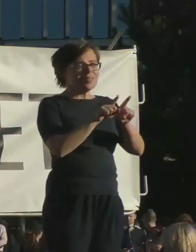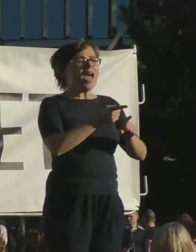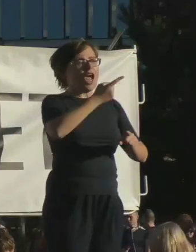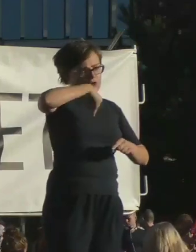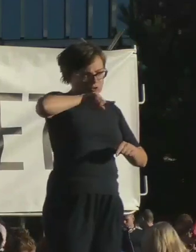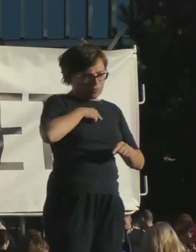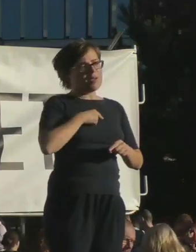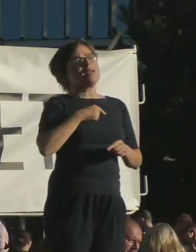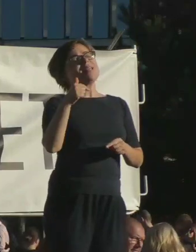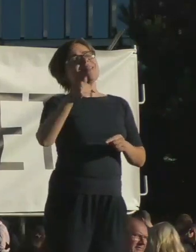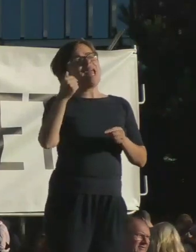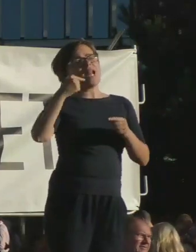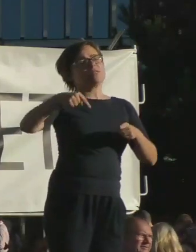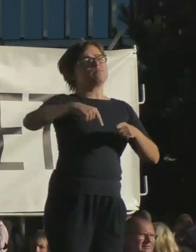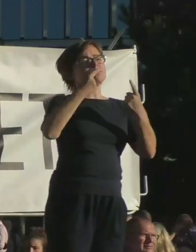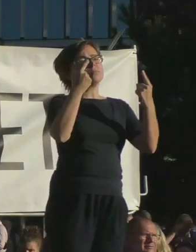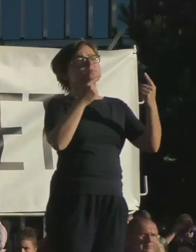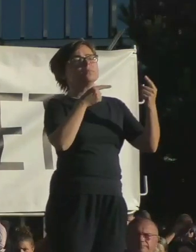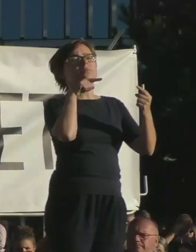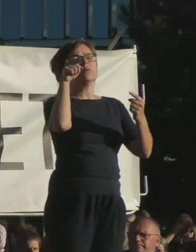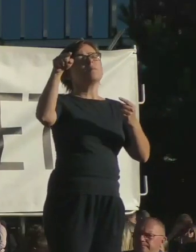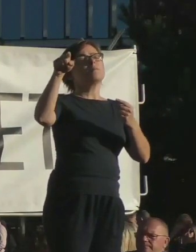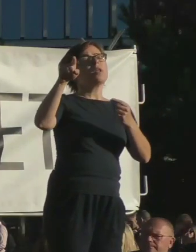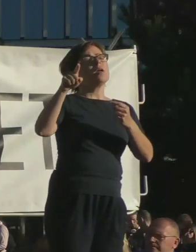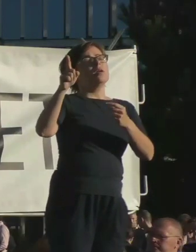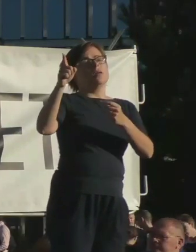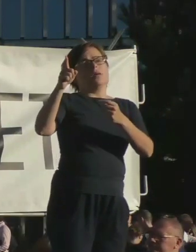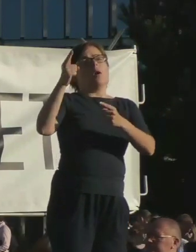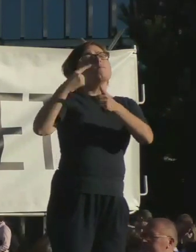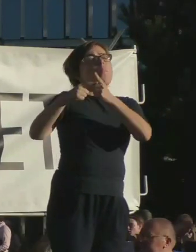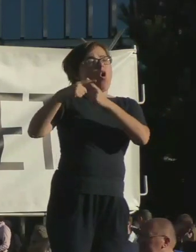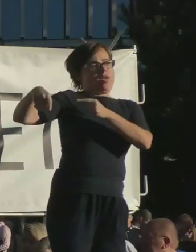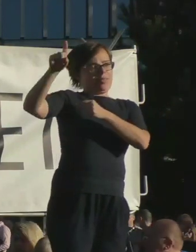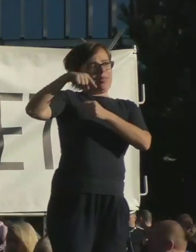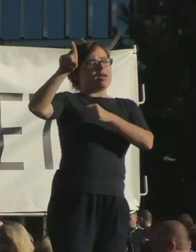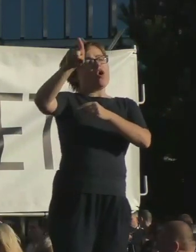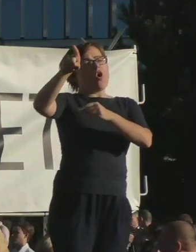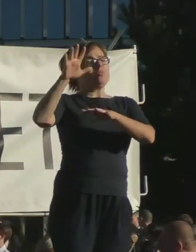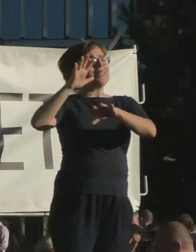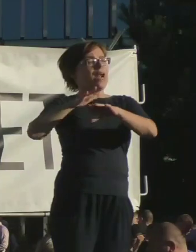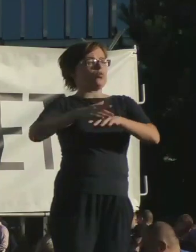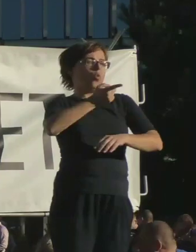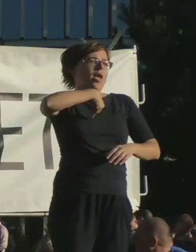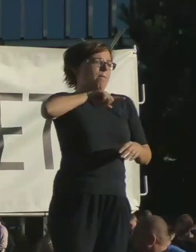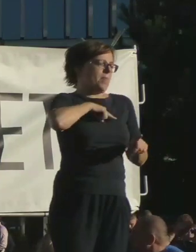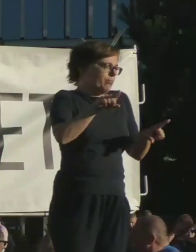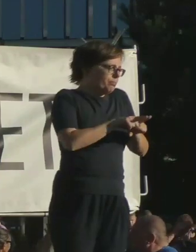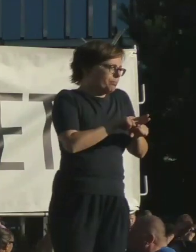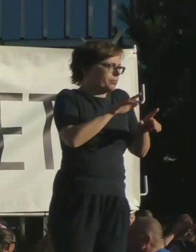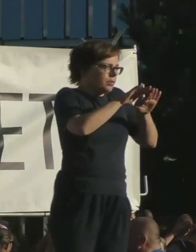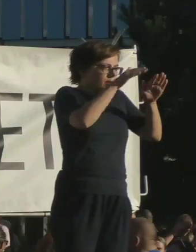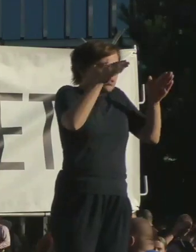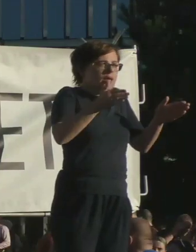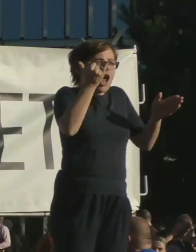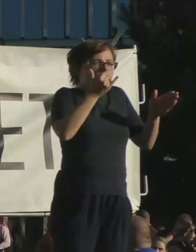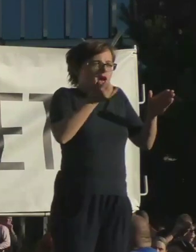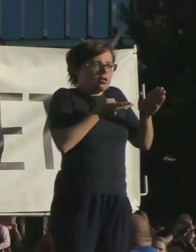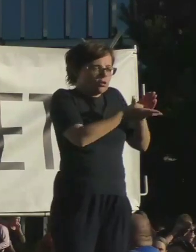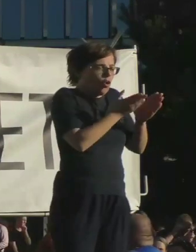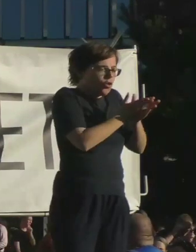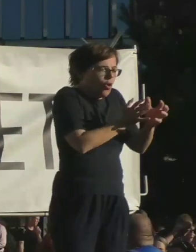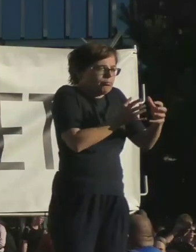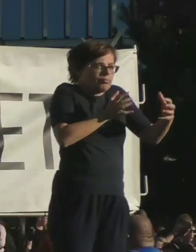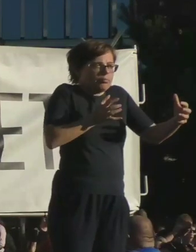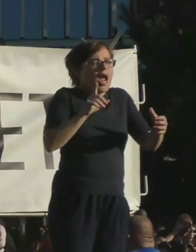politykami, którzy traktują nas jak inkubatory, bądź którzy handlują naszymi prawami,